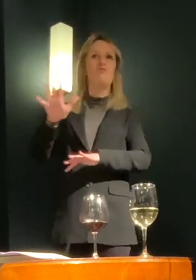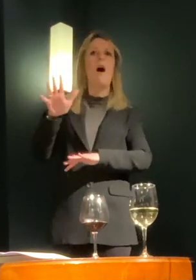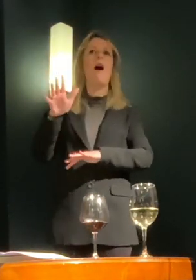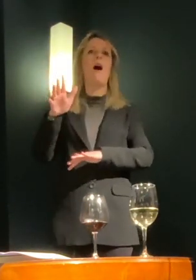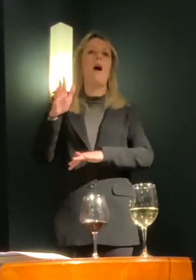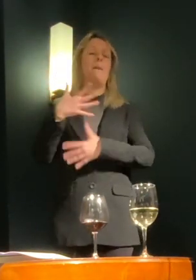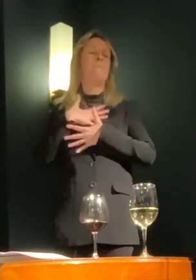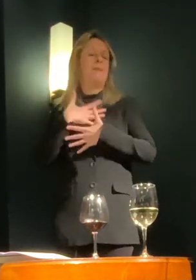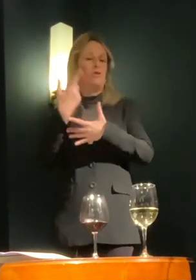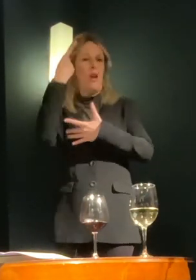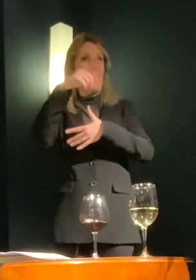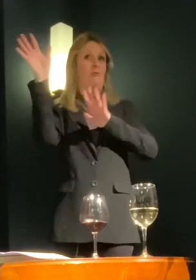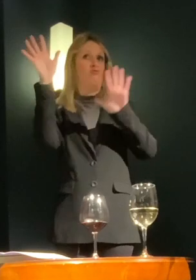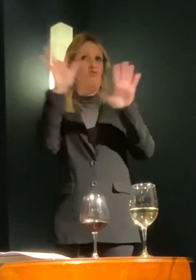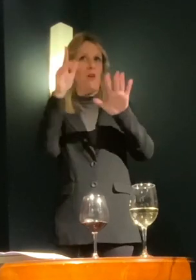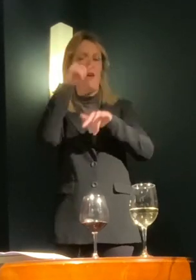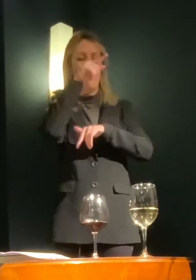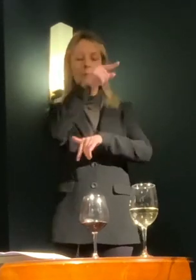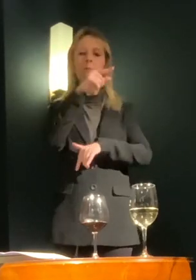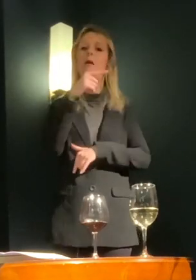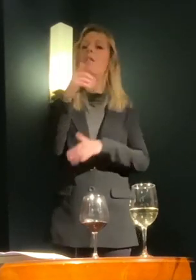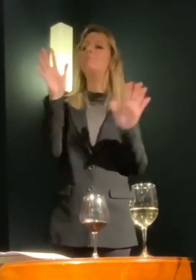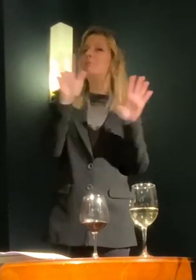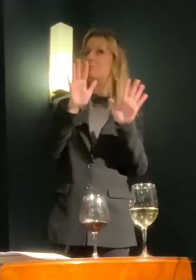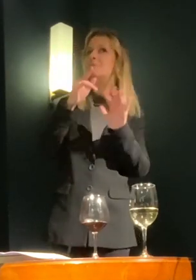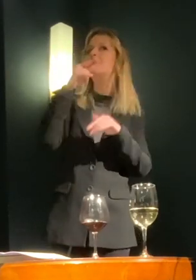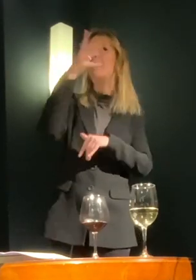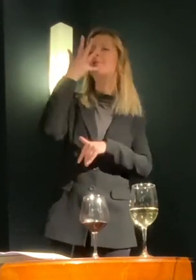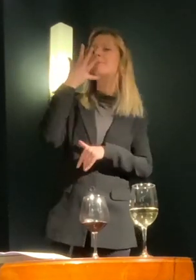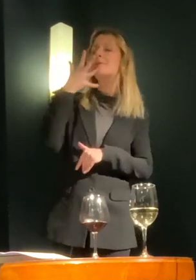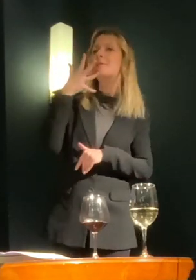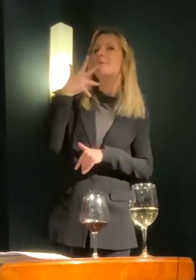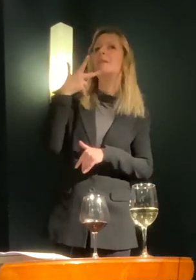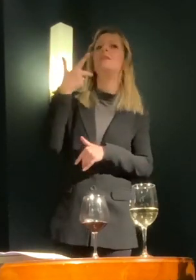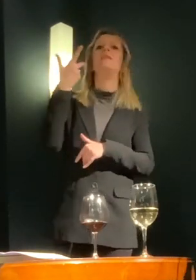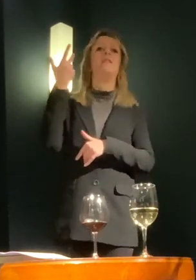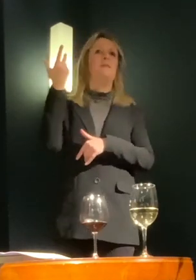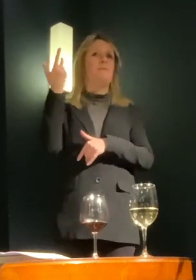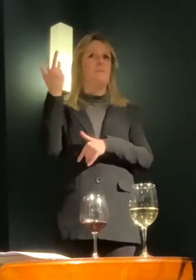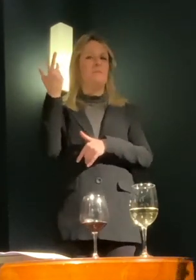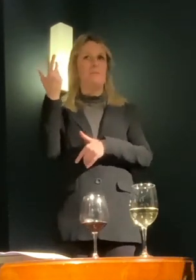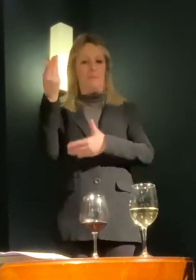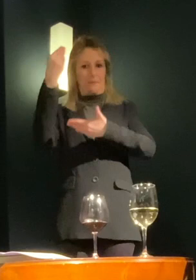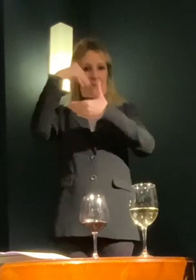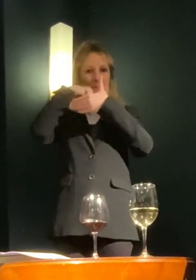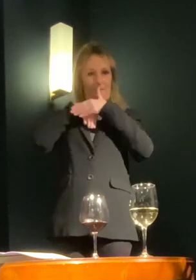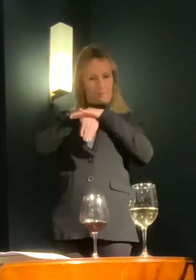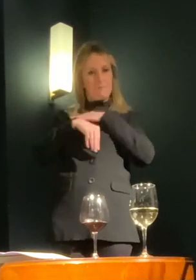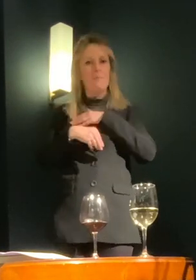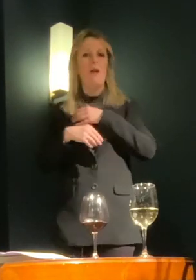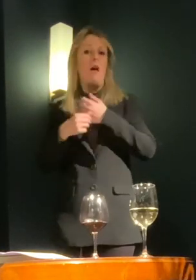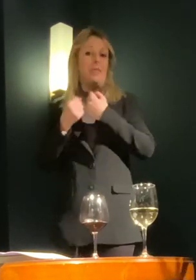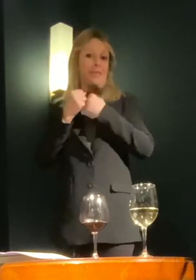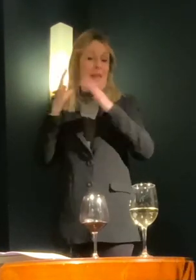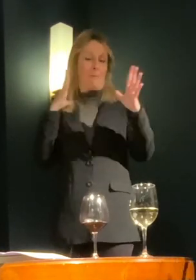cinema, e anche lì ho detto, il cinema mi piace fa interpretarlo, mi piace, diciamo, renderlo